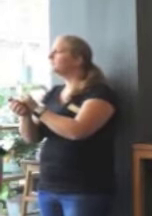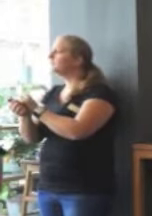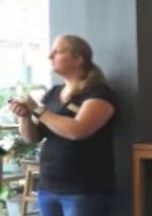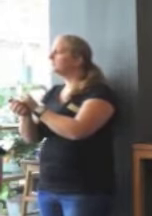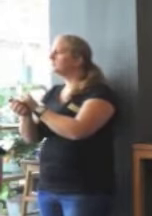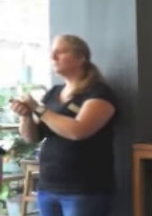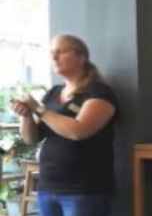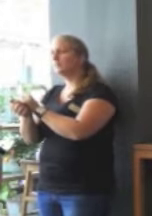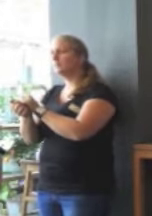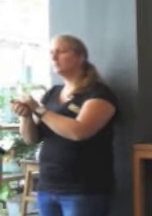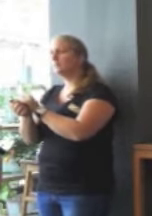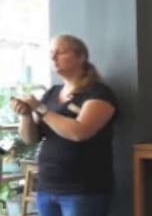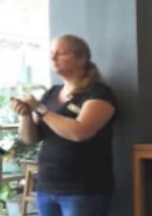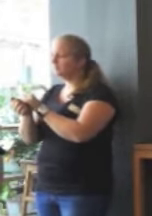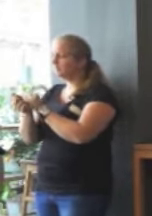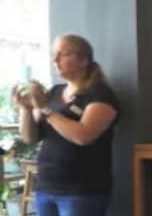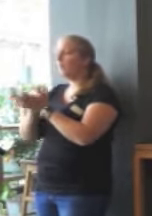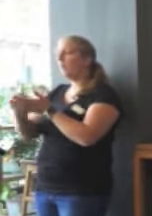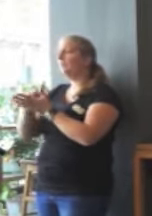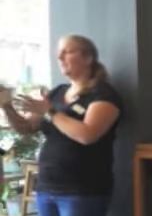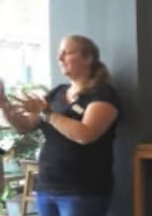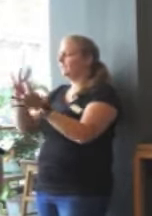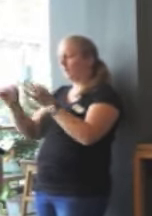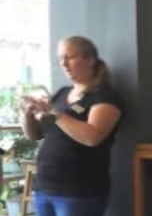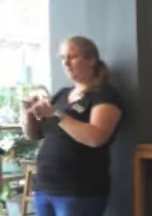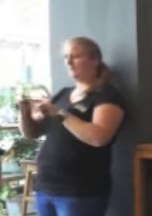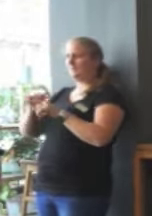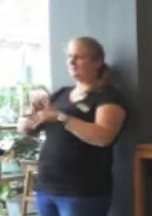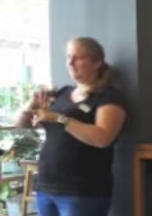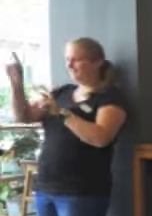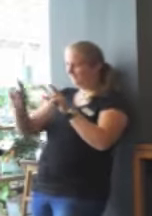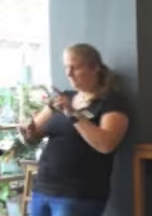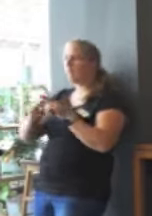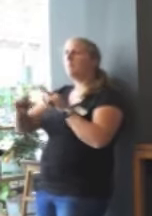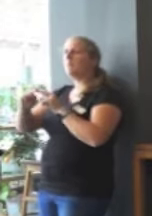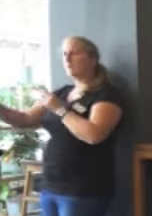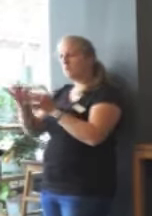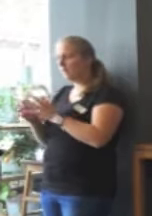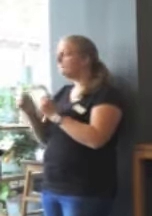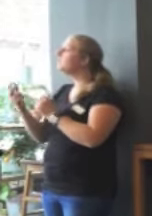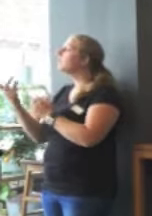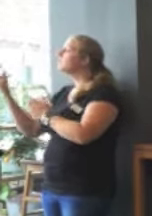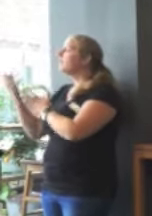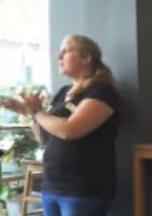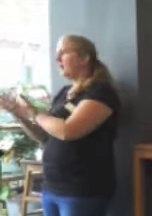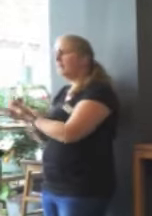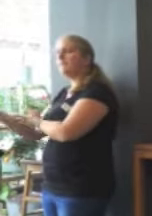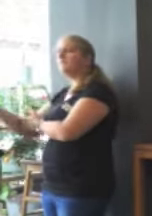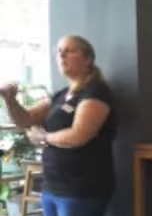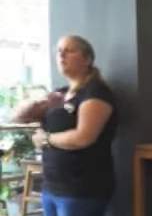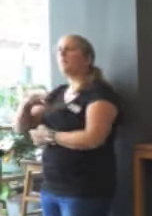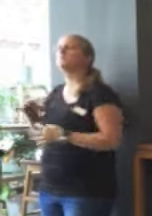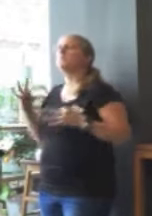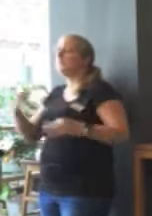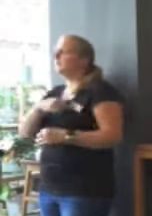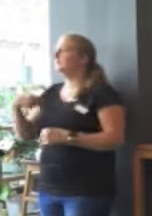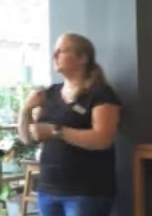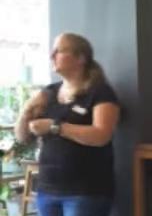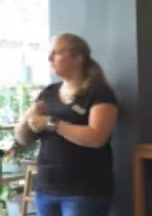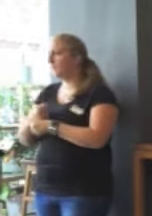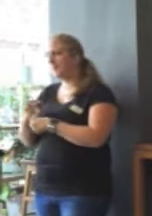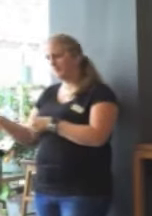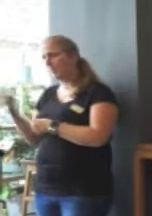får många frågor utifrån olika delar av landet, så har vi också frågor från andra länder om hur vi jobbar och man